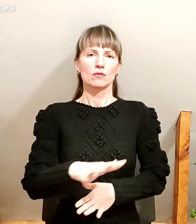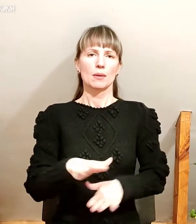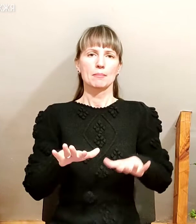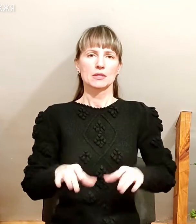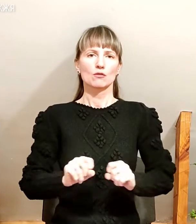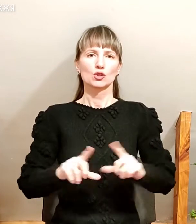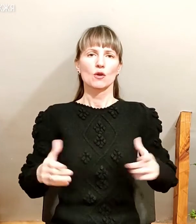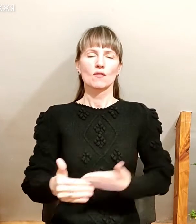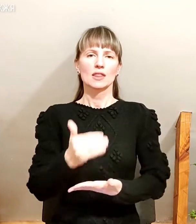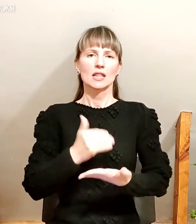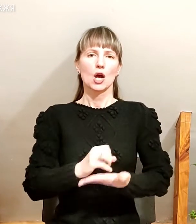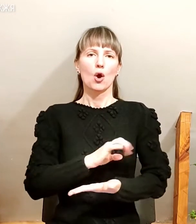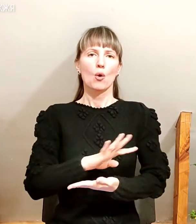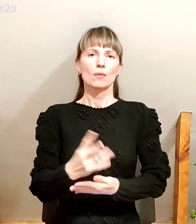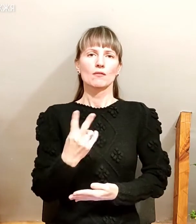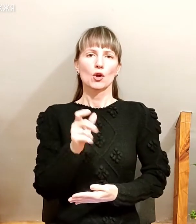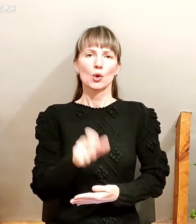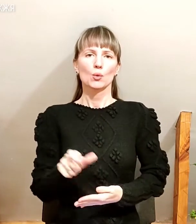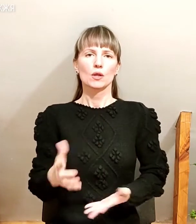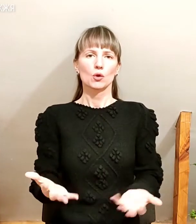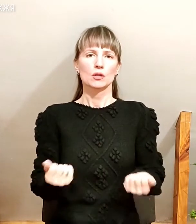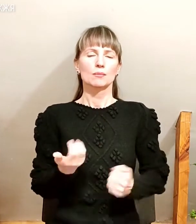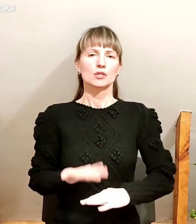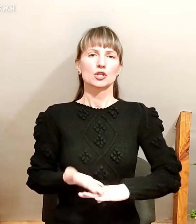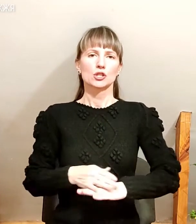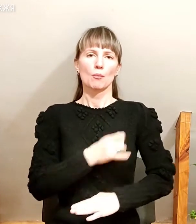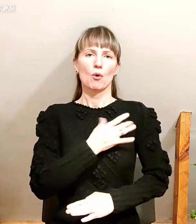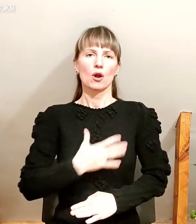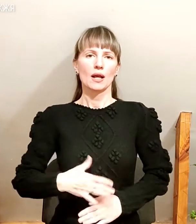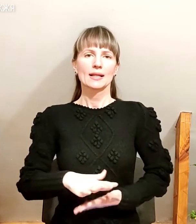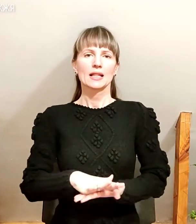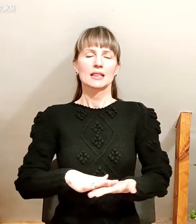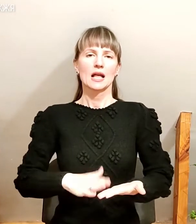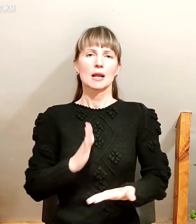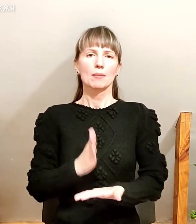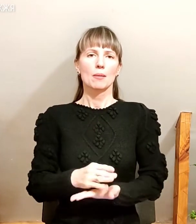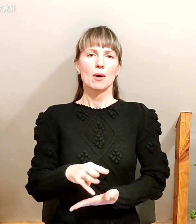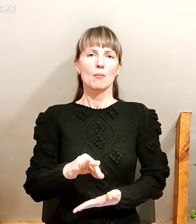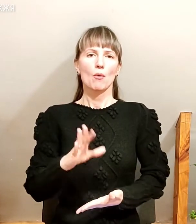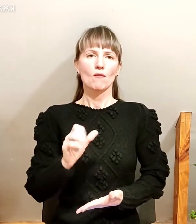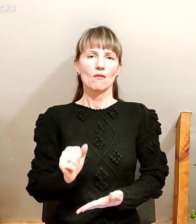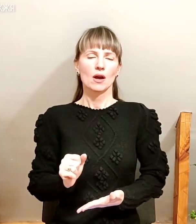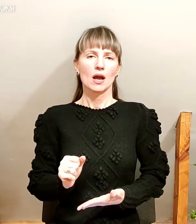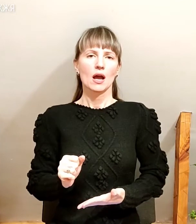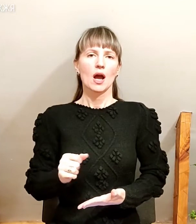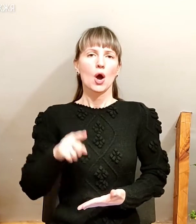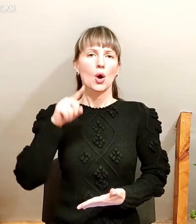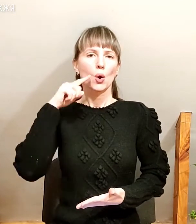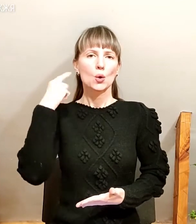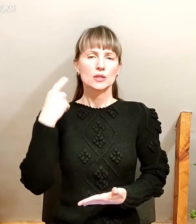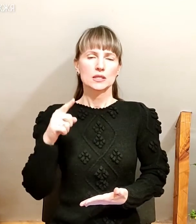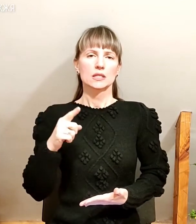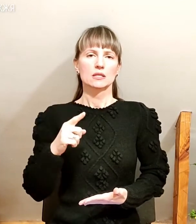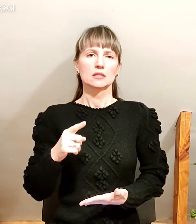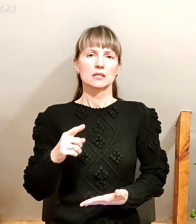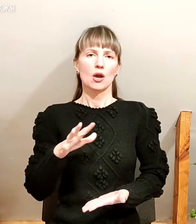Внаслідок обстрілу двоє людей отримали тяжкі поранення. Далі в нас пряма мова. Російсько-окупаційні війська обстріляли центр населеного